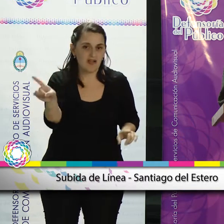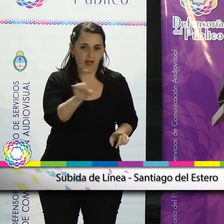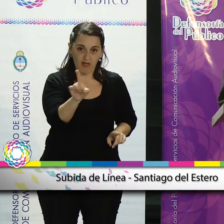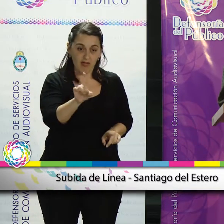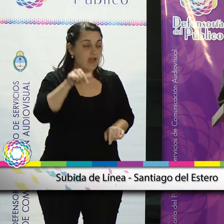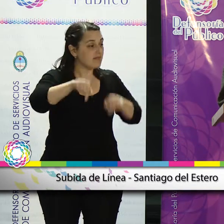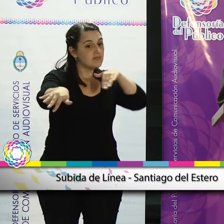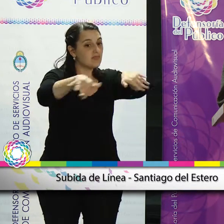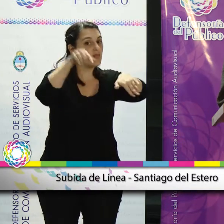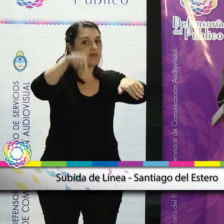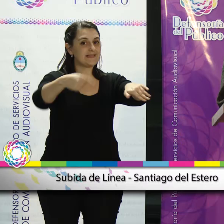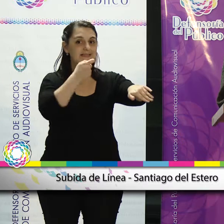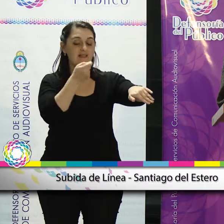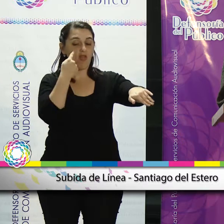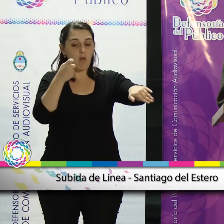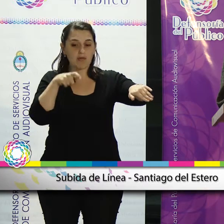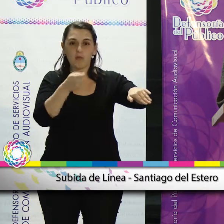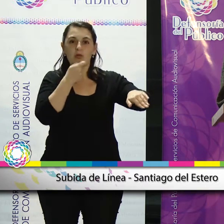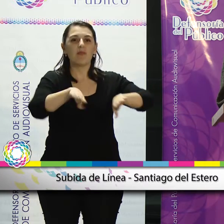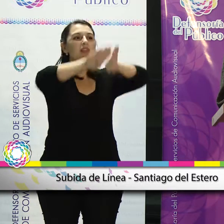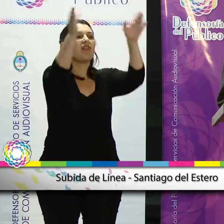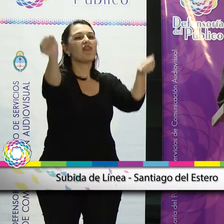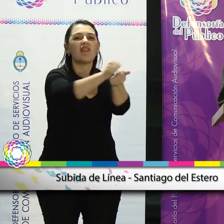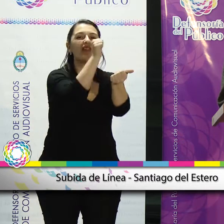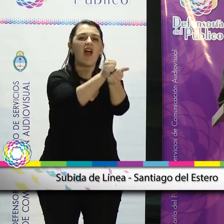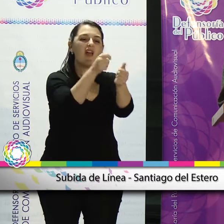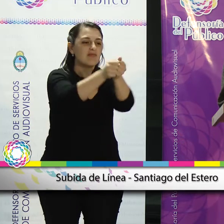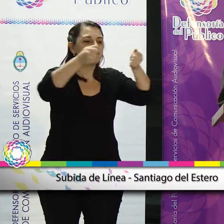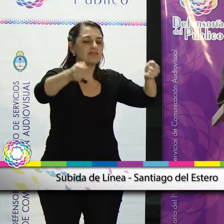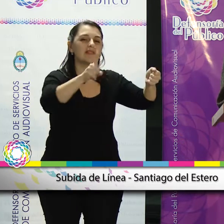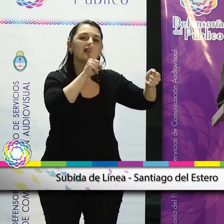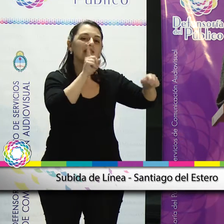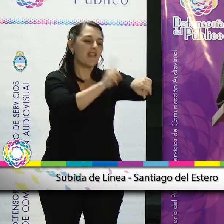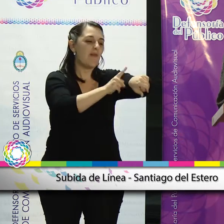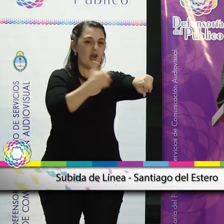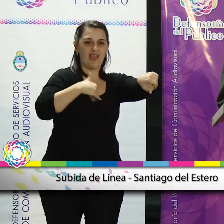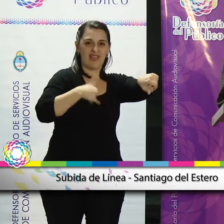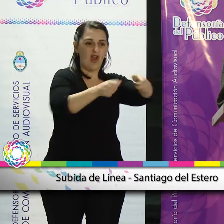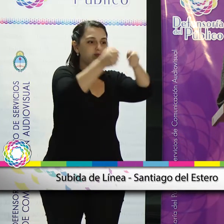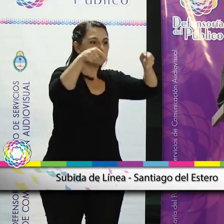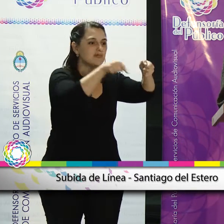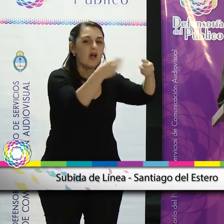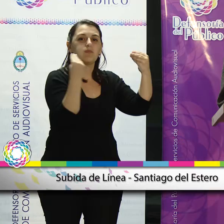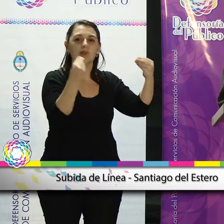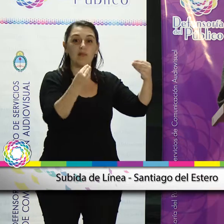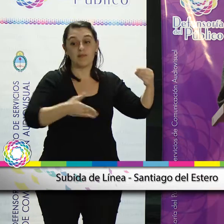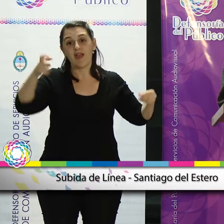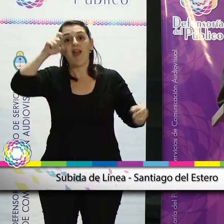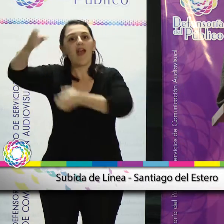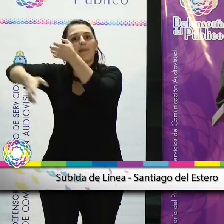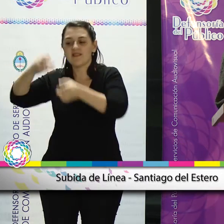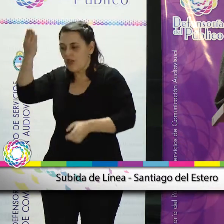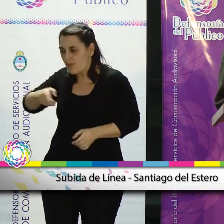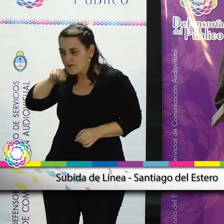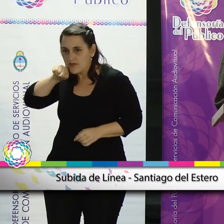tenemos en cuenta lo que ha sucedido con las redacciones en tiempo argentino que han sido víctimas de un operativo encabezado por un empresario y